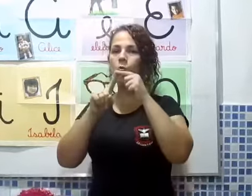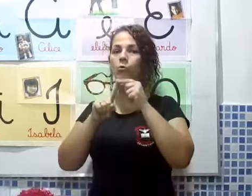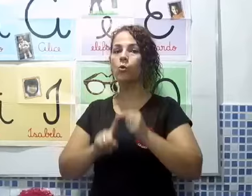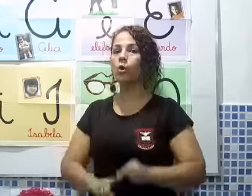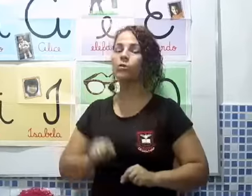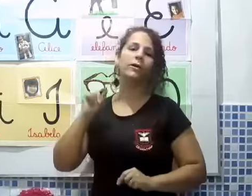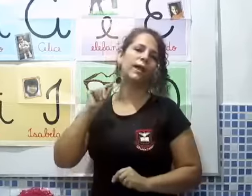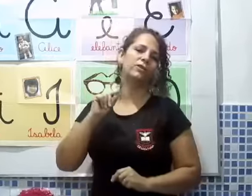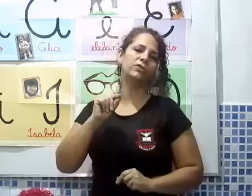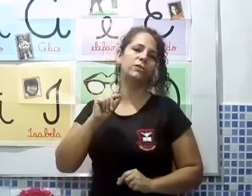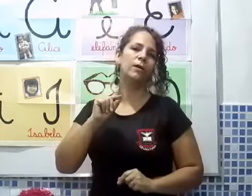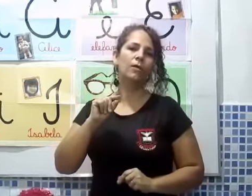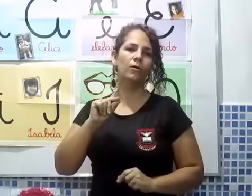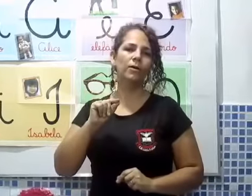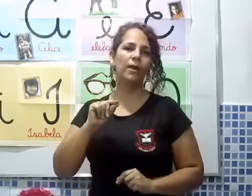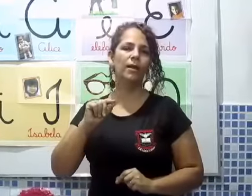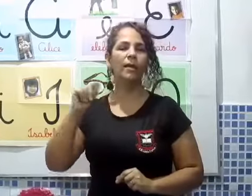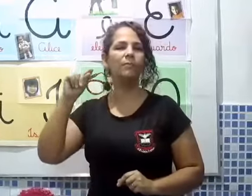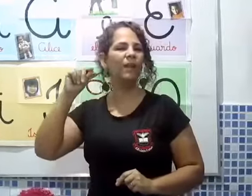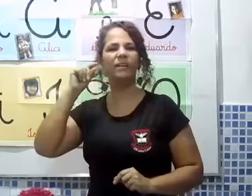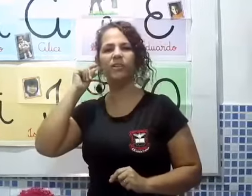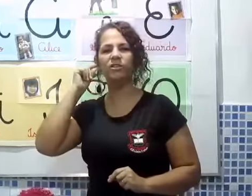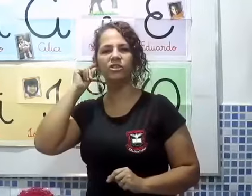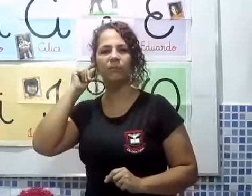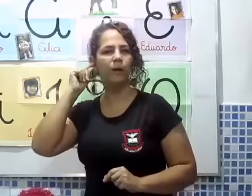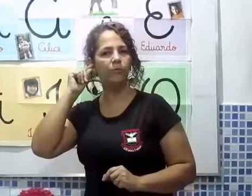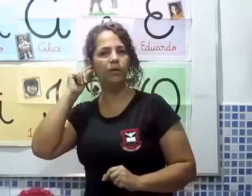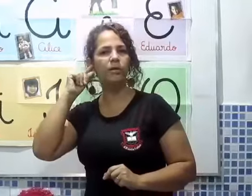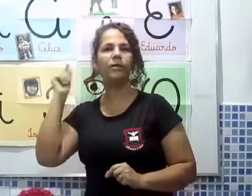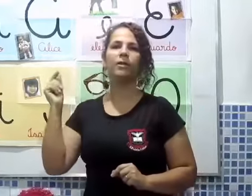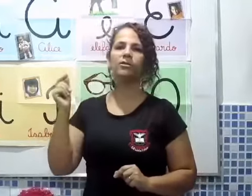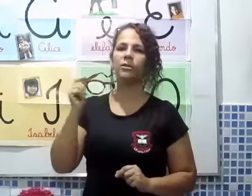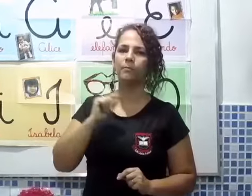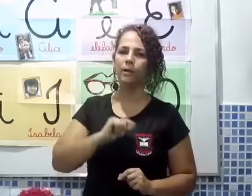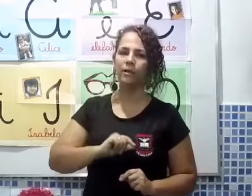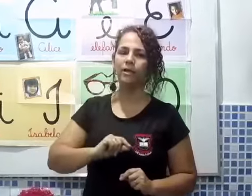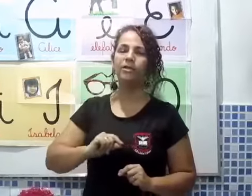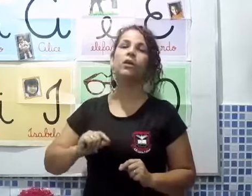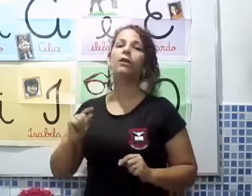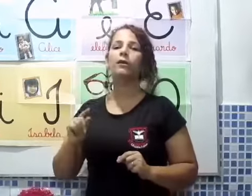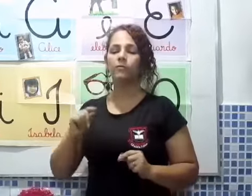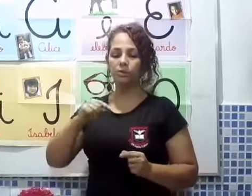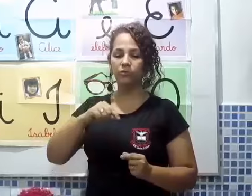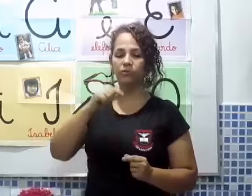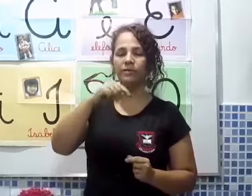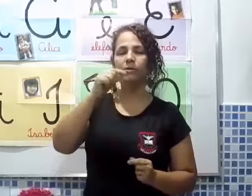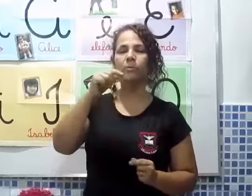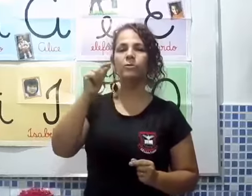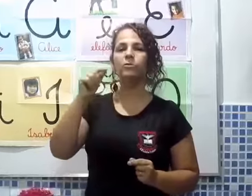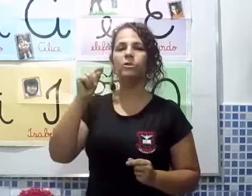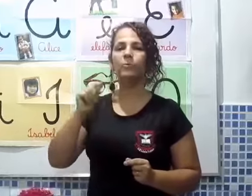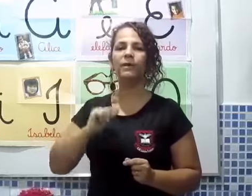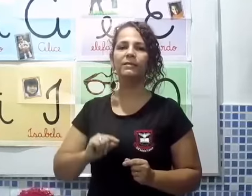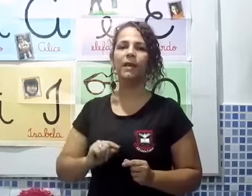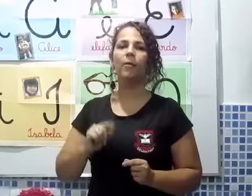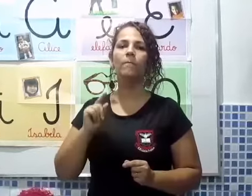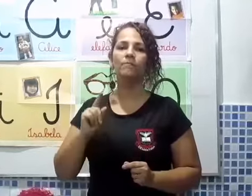o cotonete. Ok? Aquele palilhete de limpar o olhinho, de limpar o nariz. Vocês vão fazer uma pintura especial